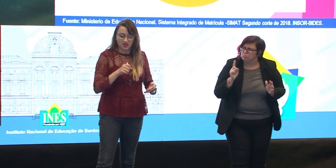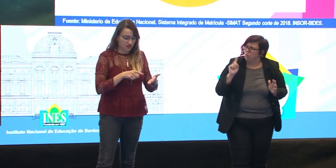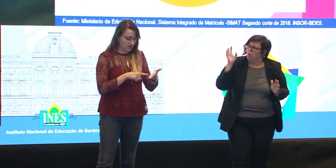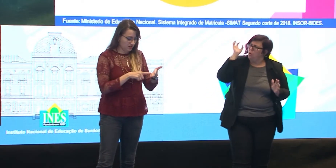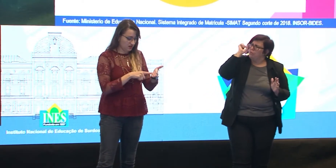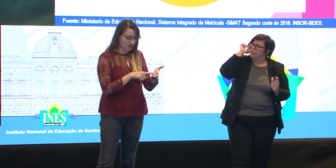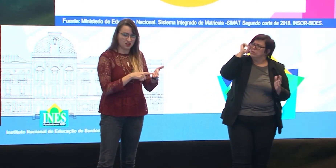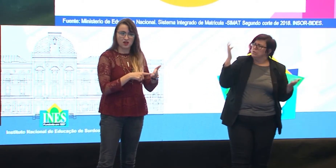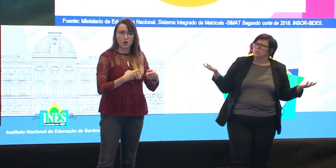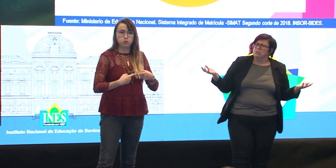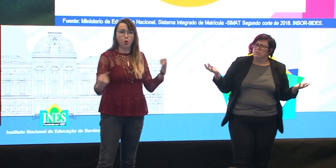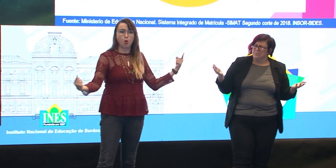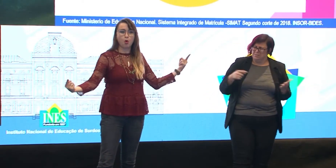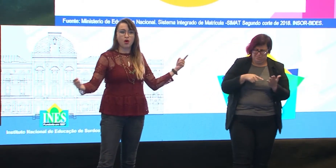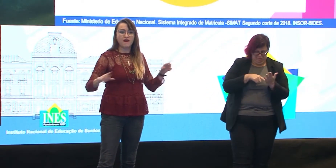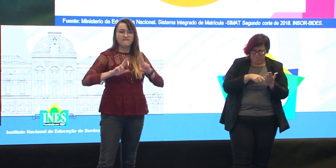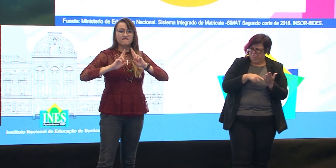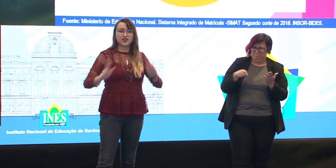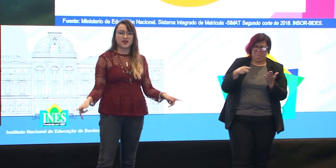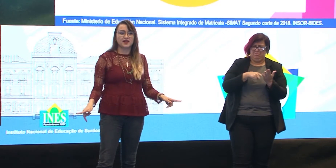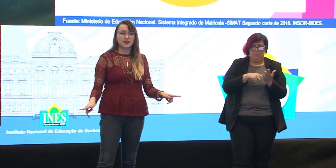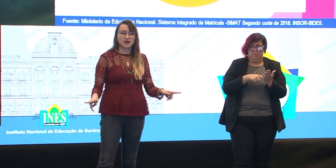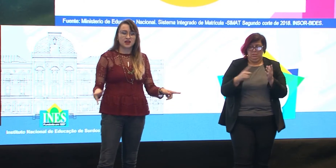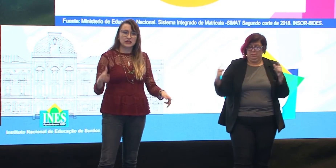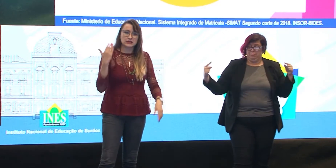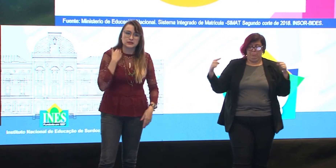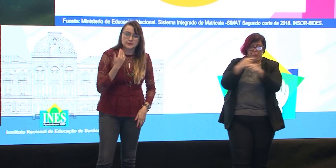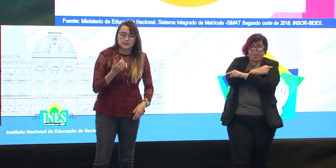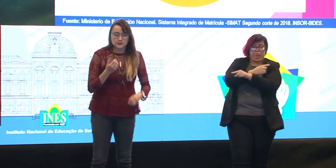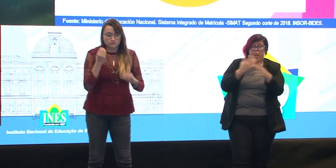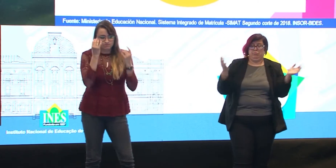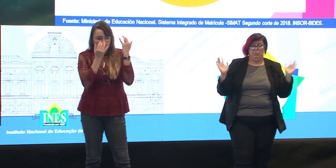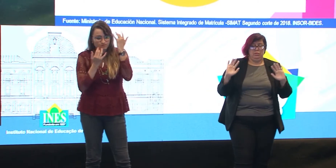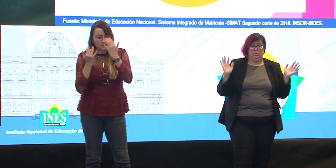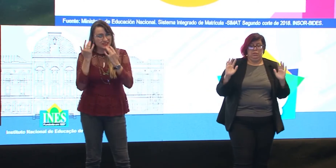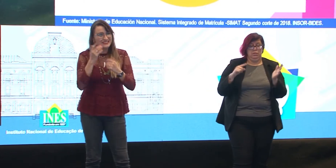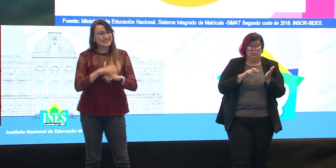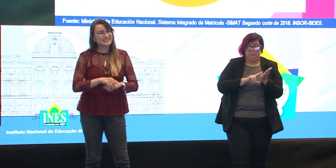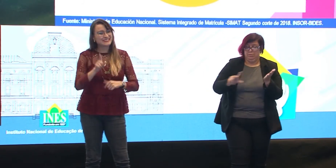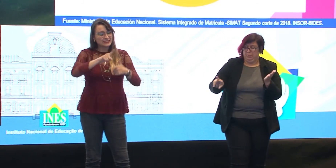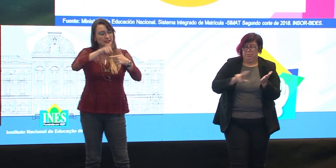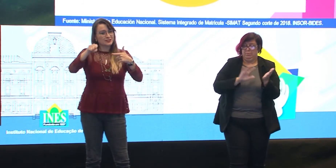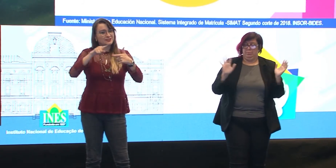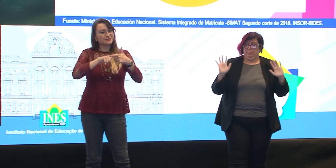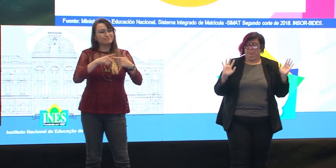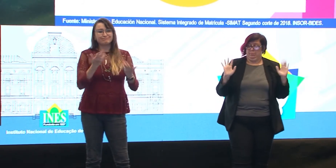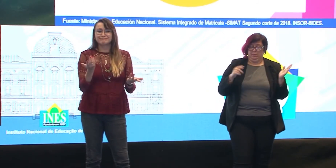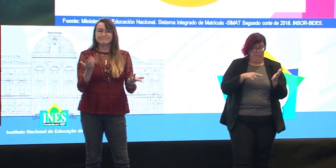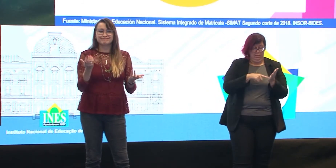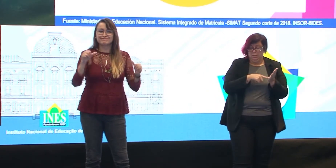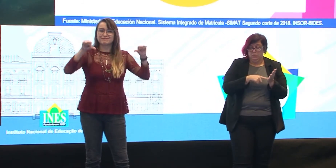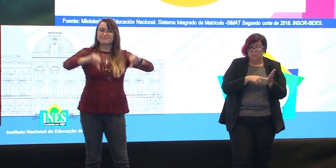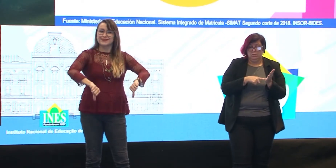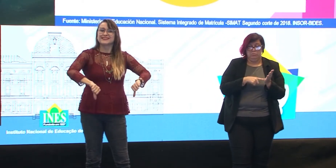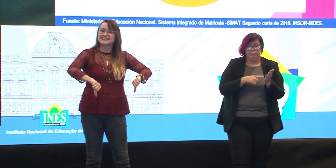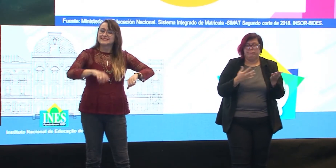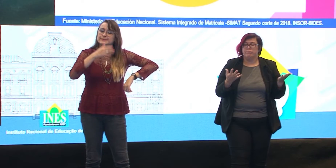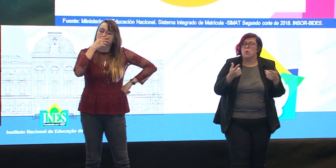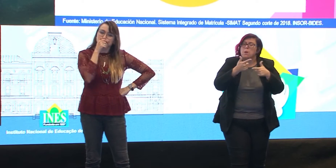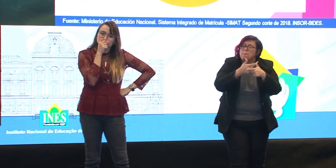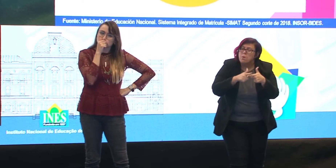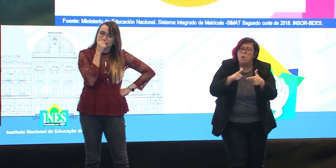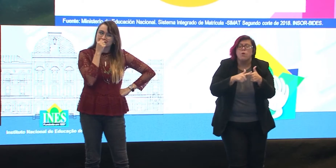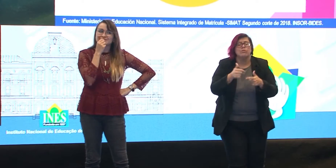são partícipes do sistema de ensino, porque também existe um desencontro de